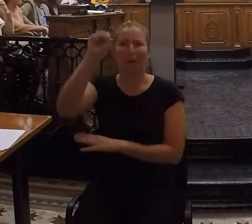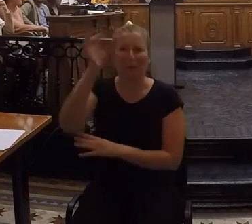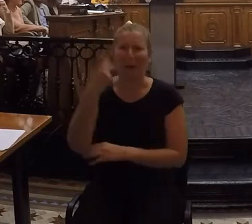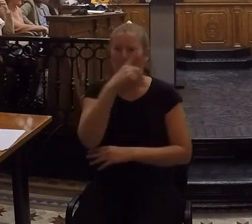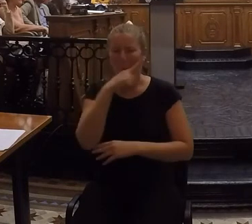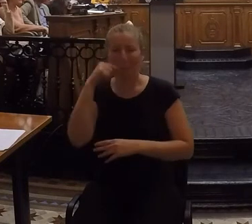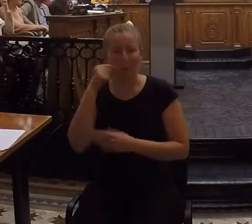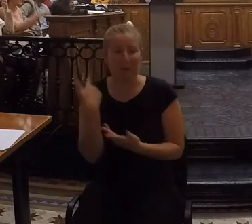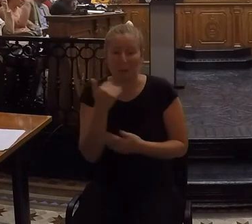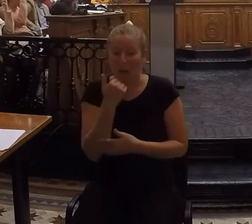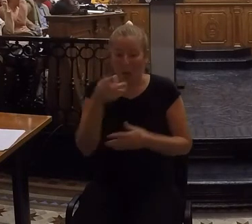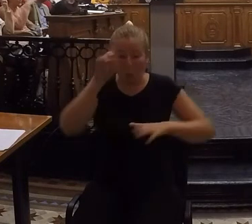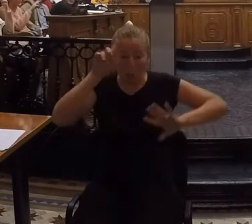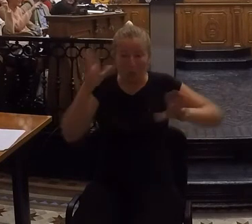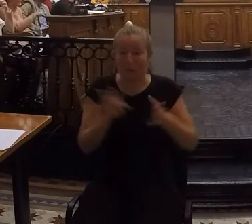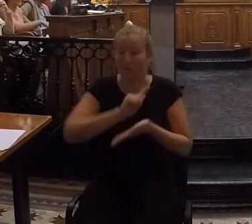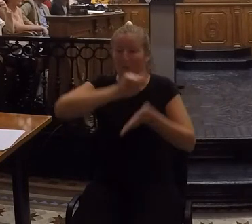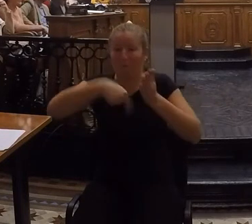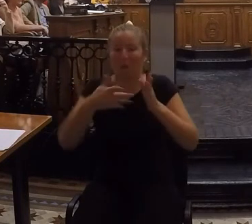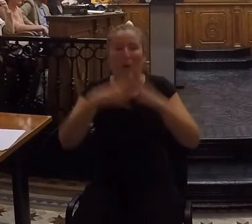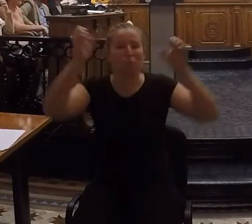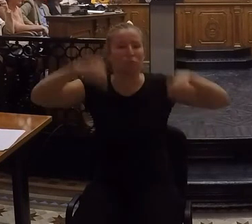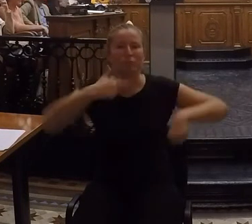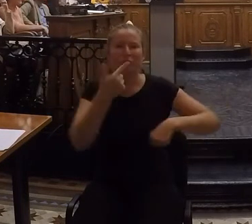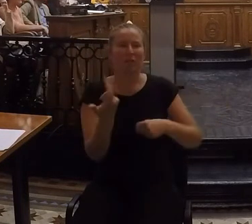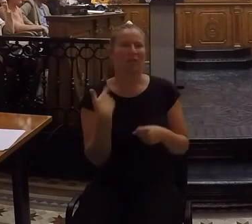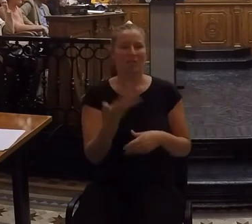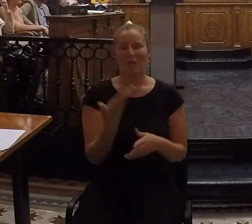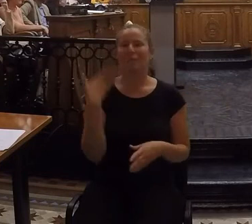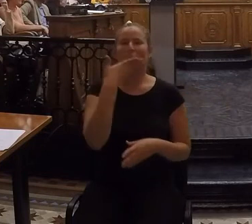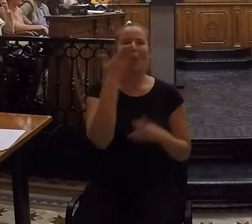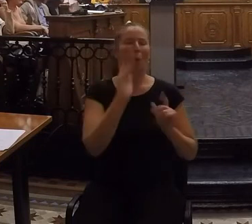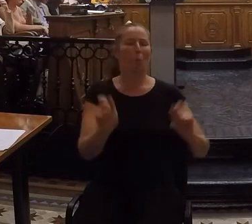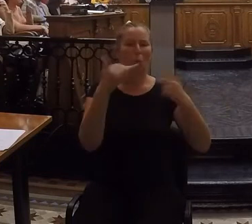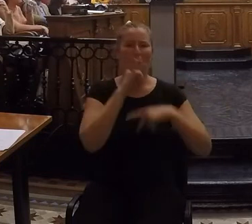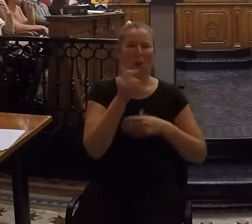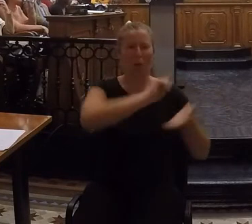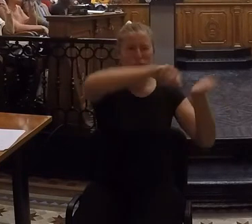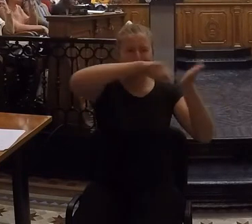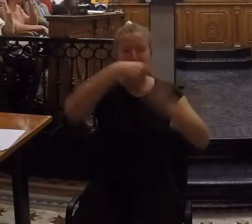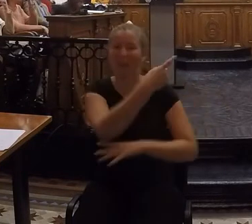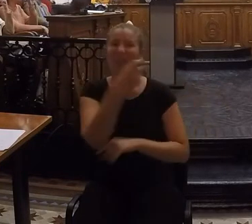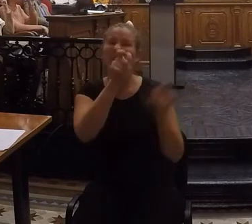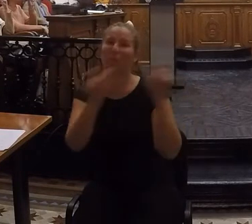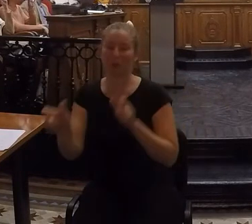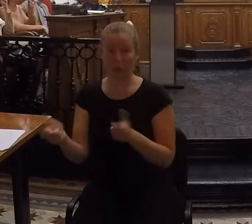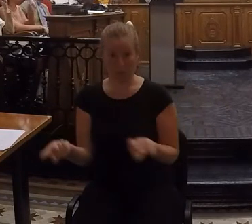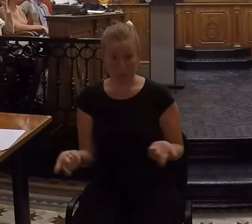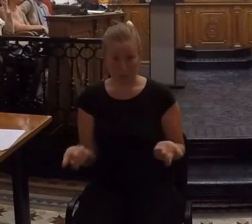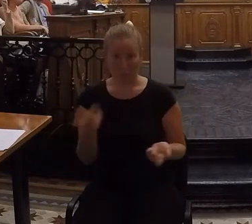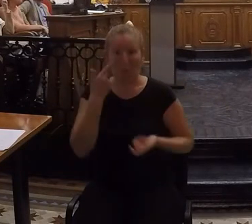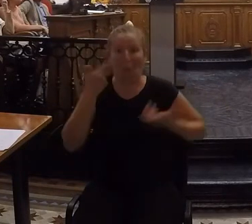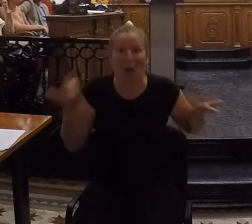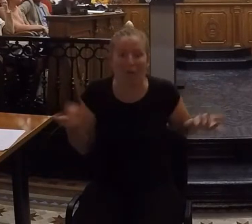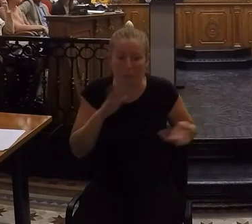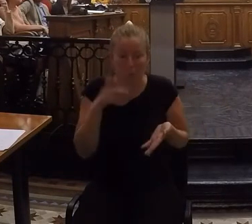que ha firmado allí contratar a 100 personas con la EOI. Que le diga, dígalo, porque ya sé que usted es más lista que Nacho Bellido,